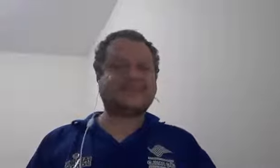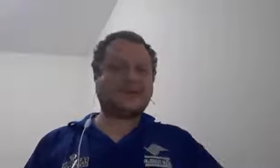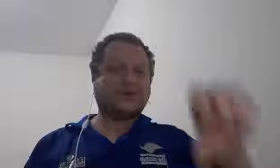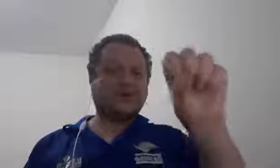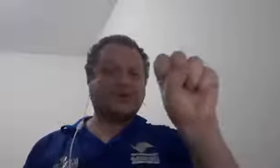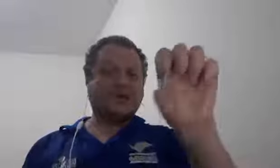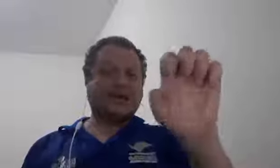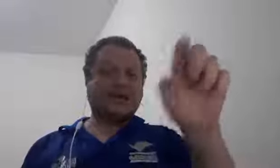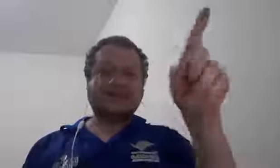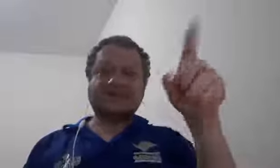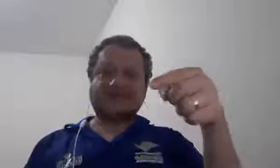Estação, Sé.